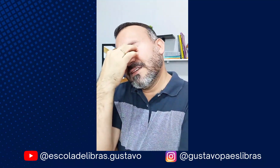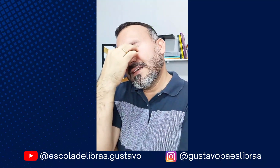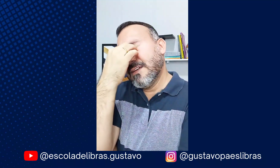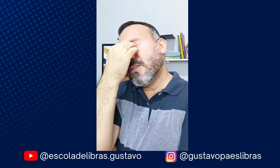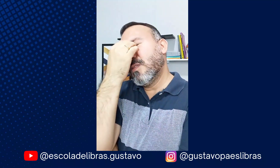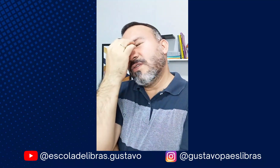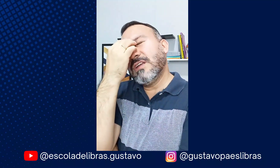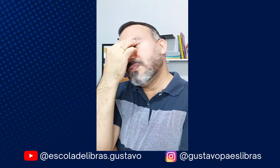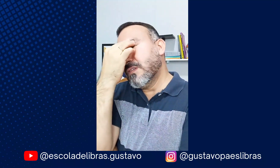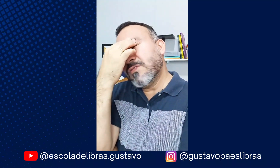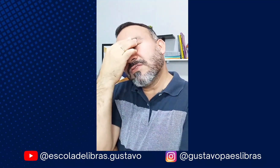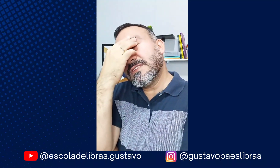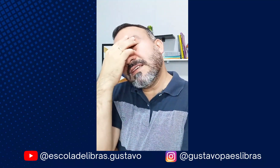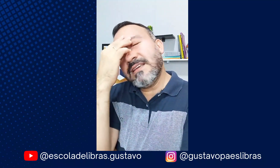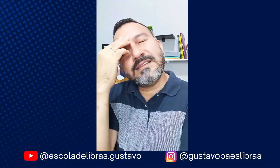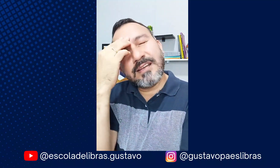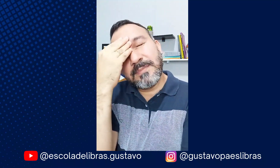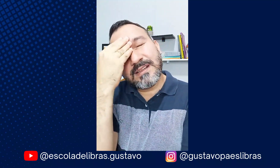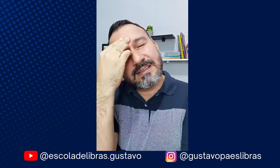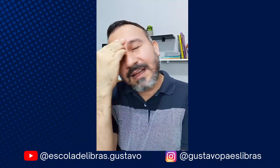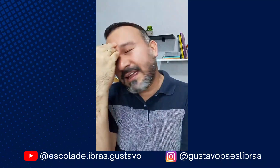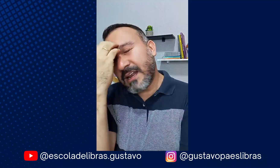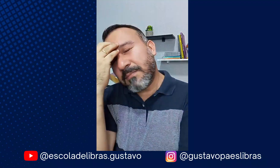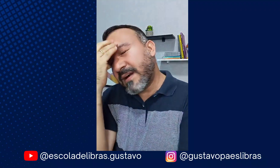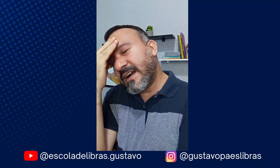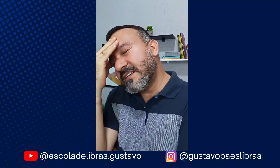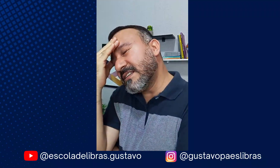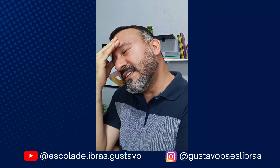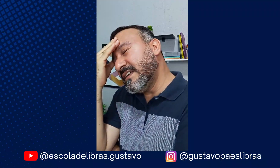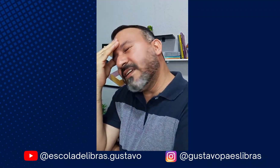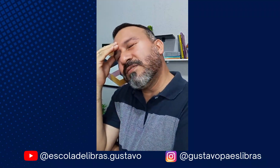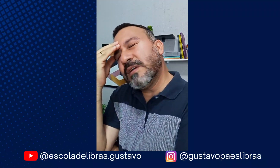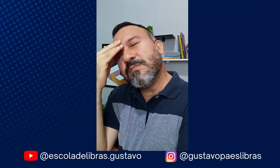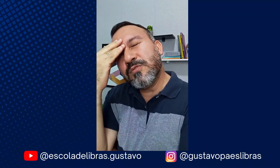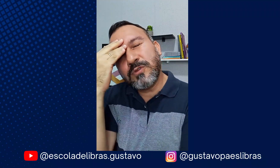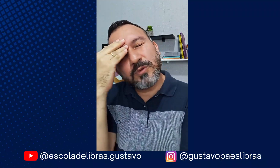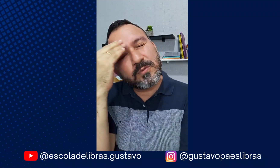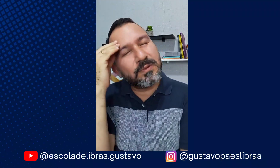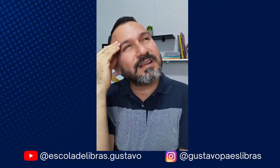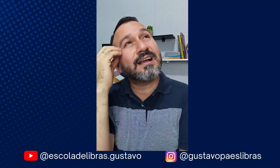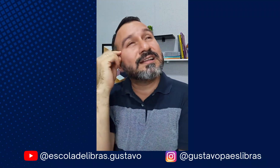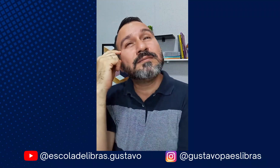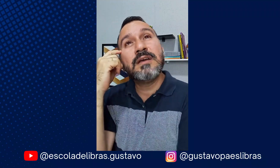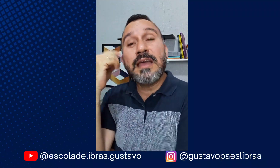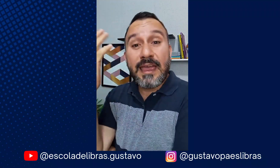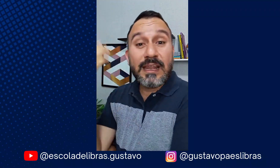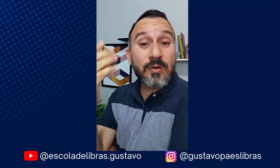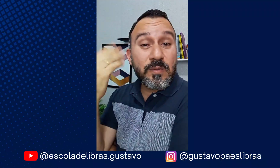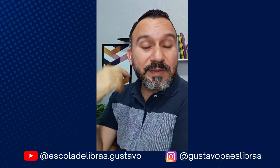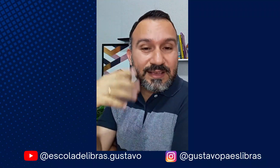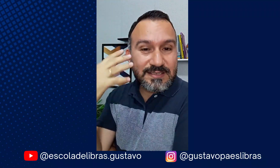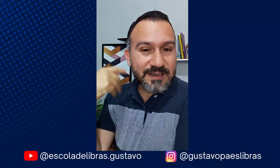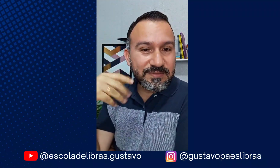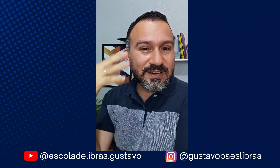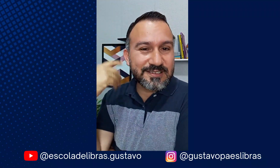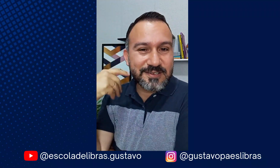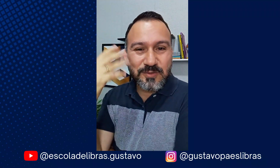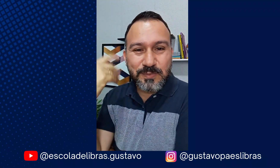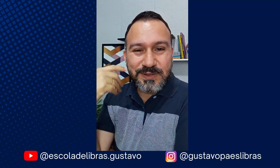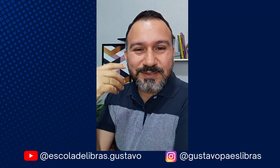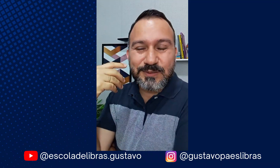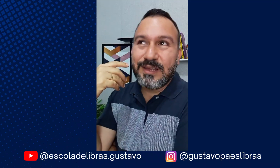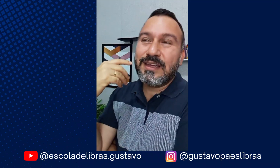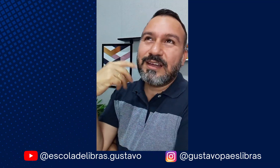céu, olha, eu não consegui interpretar aquela parte ali que foi muito complicada. Ela começa a ficar